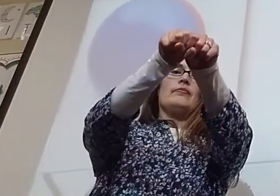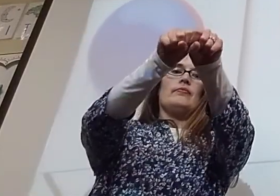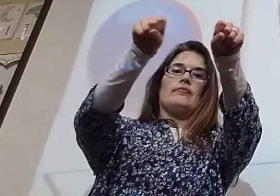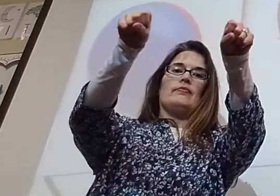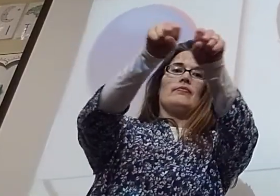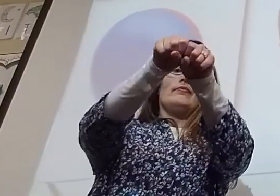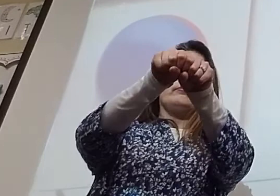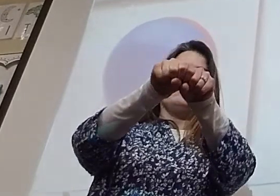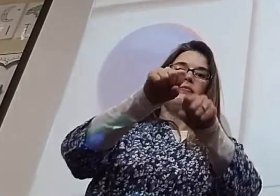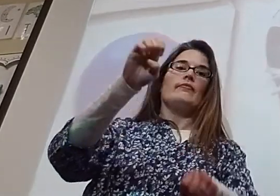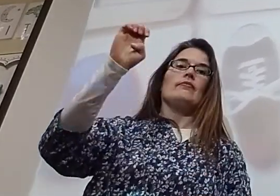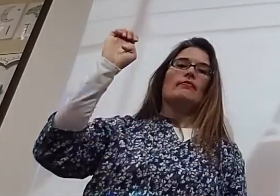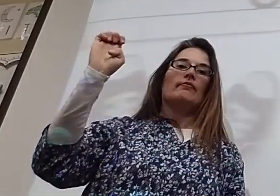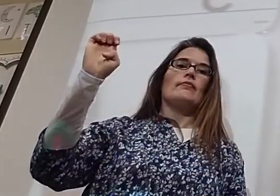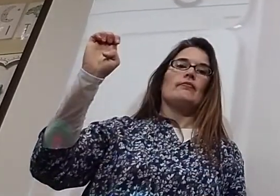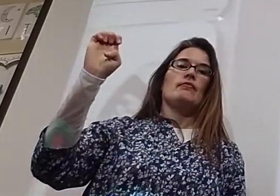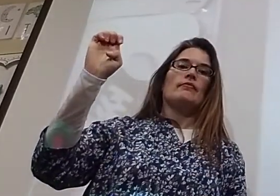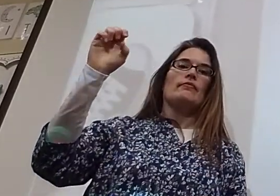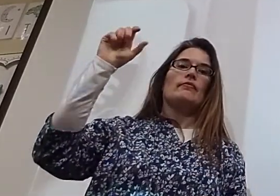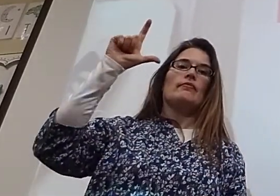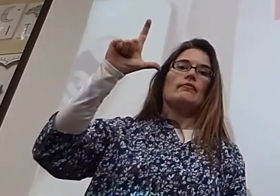zapato, A,